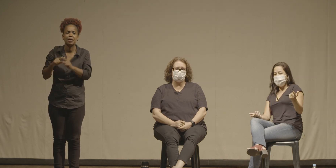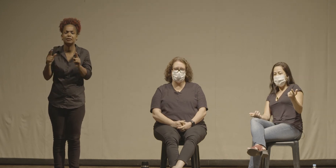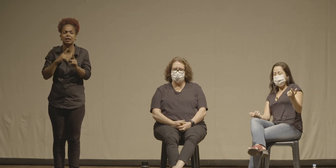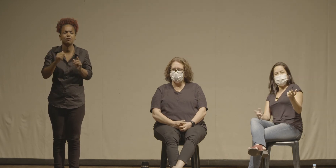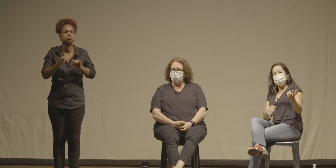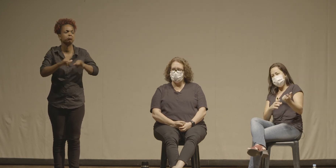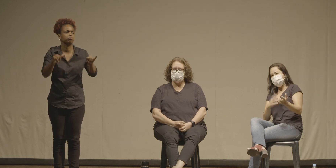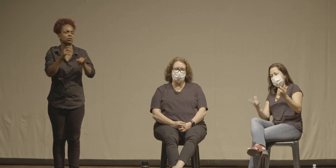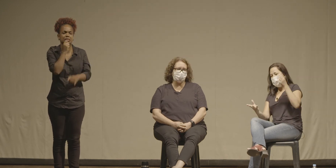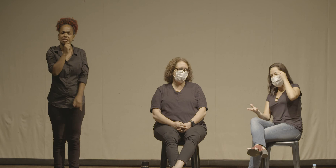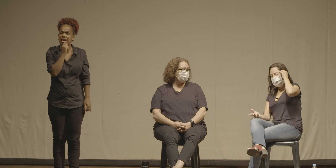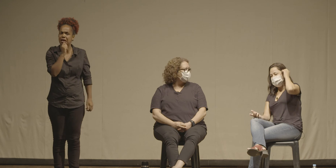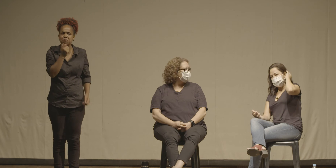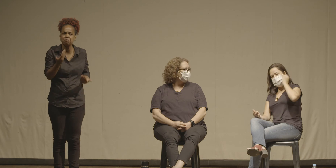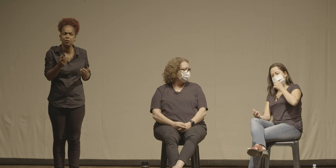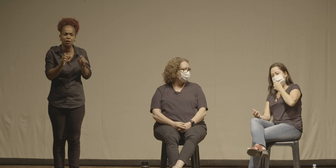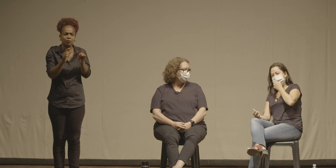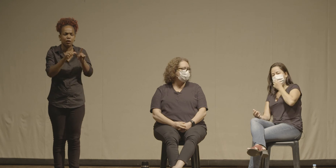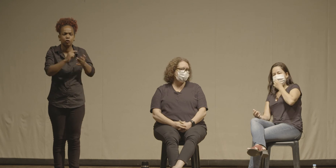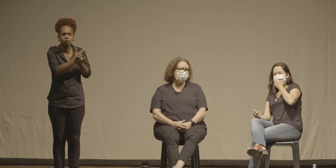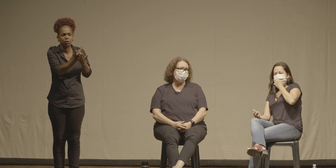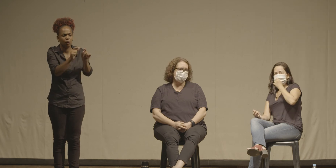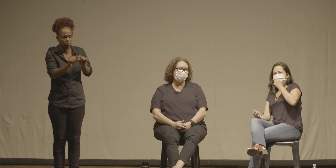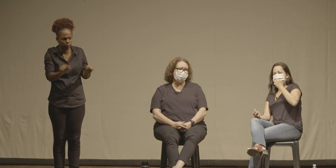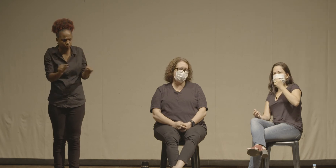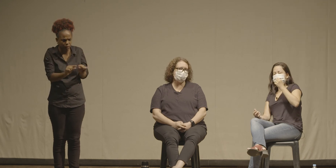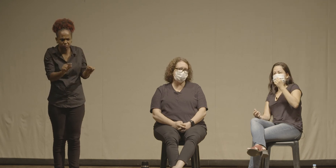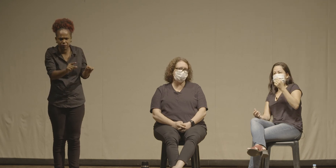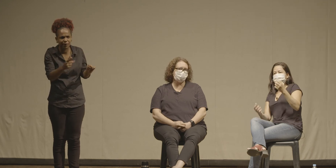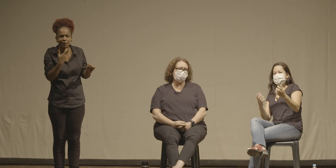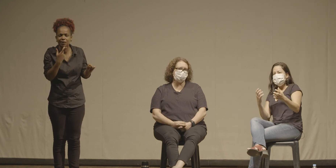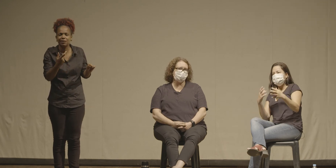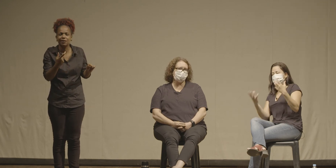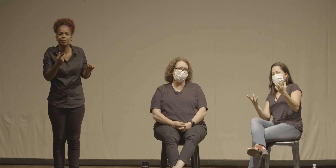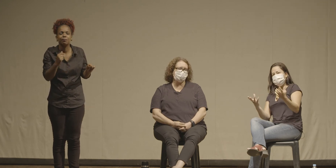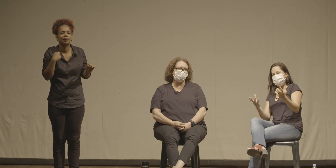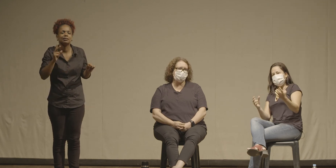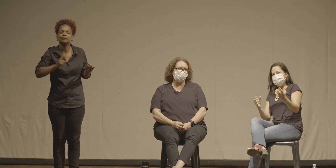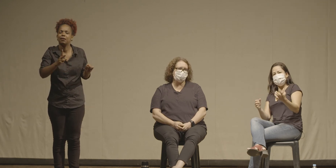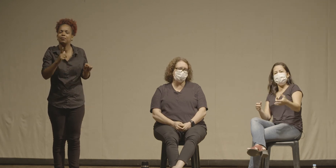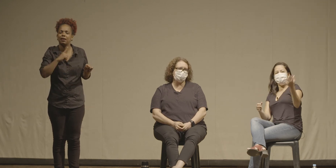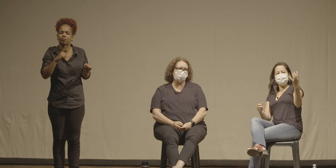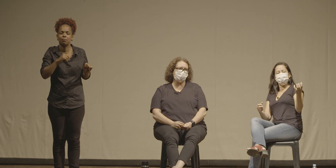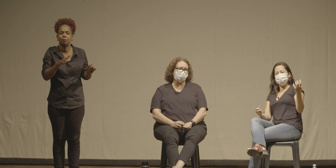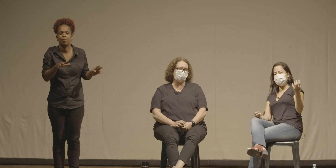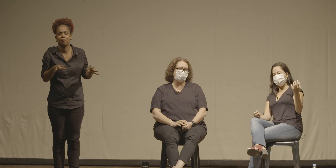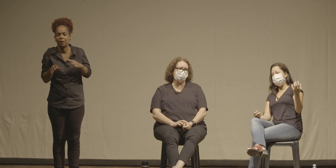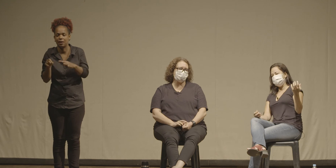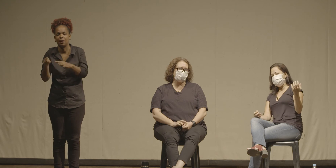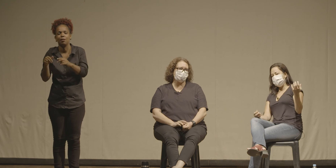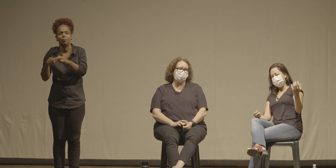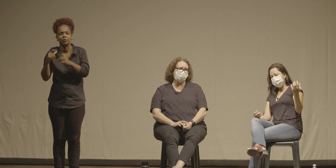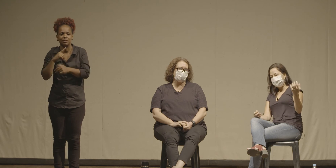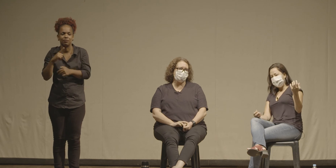rodapé. Você não constrói um mito dessa maneira. Então, vai ser sempre díspare, porque você não faz a construção de